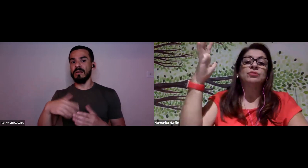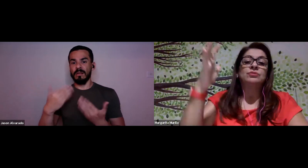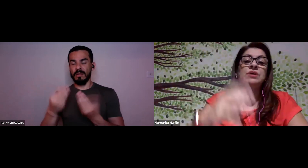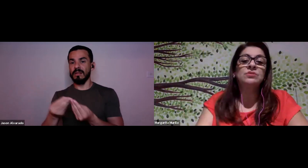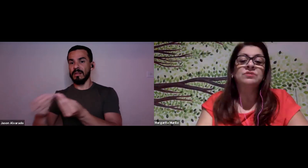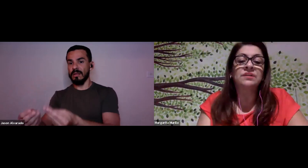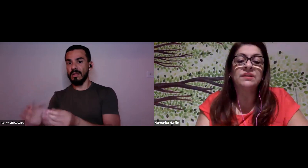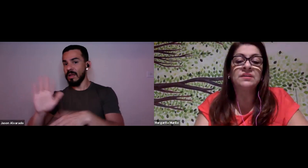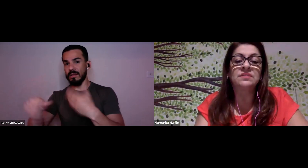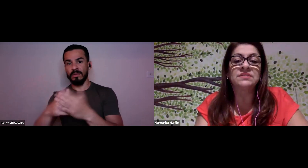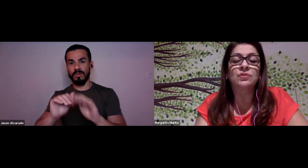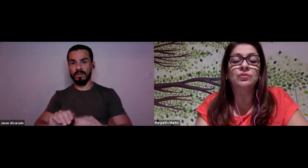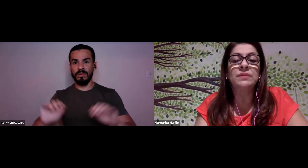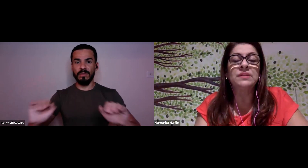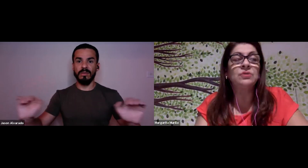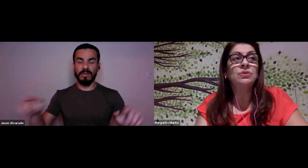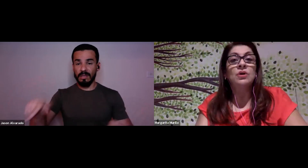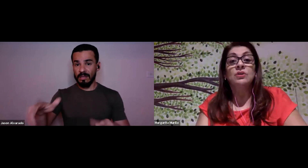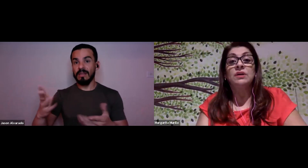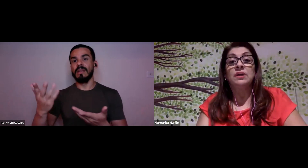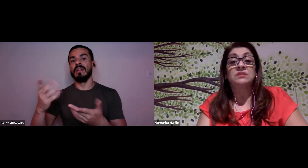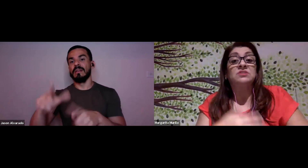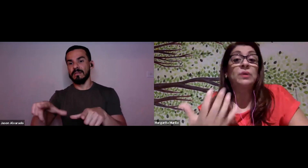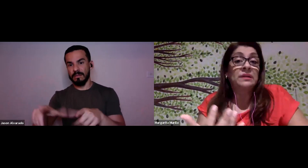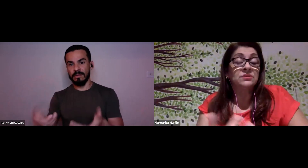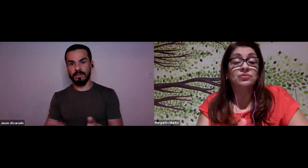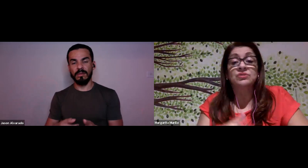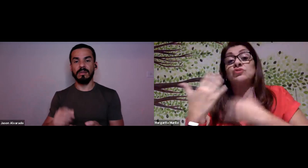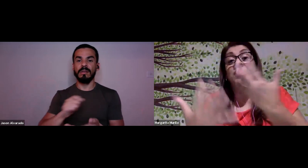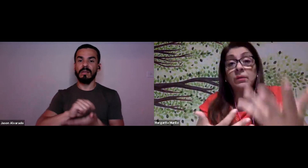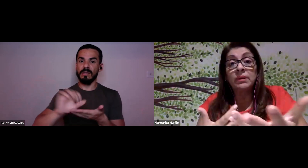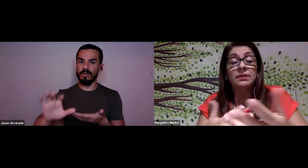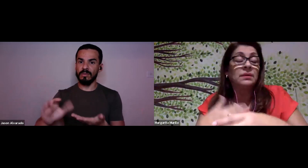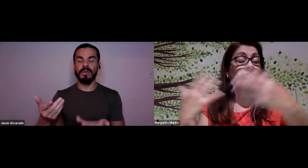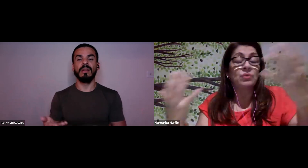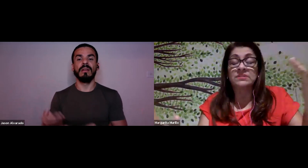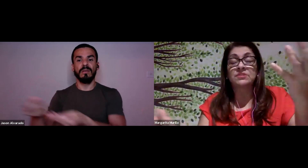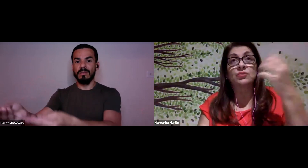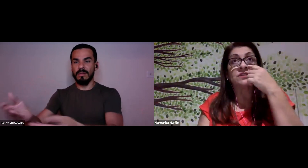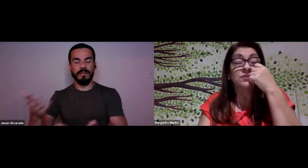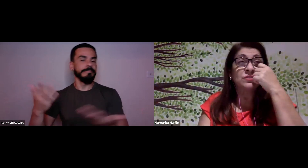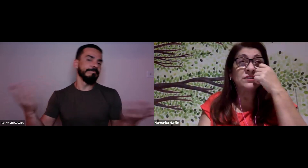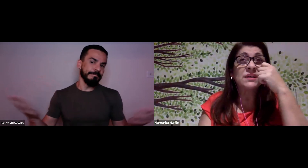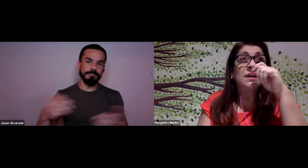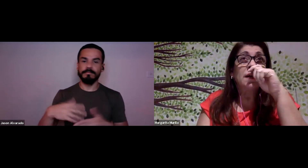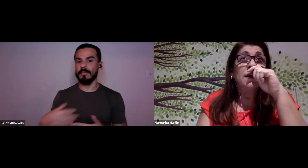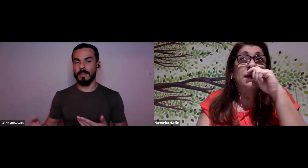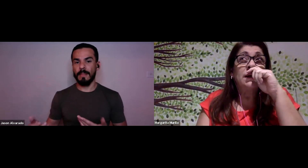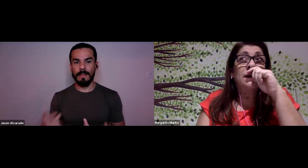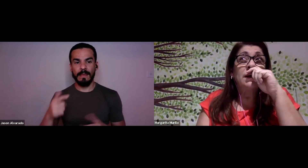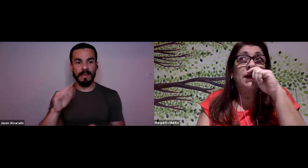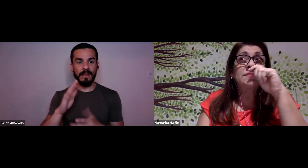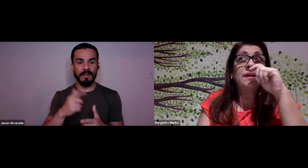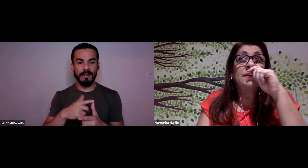pornografía todos los niños y las niñas de ese condominio y en las escuelas Entonces lo llevan y todas estas cosas entonces